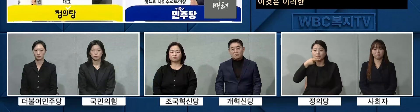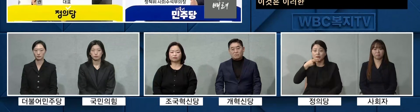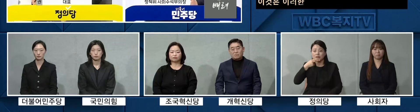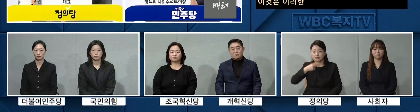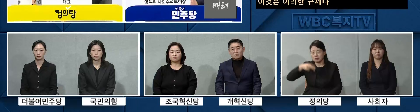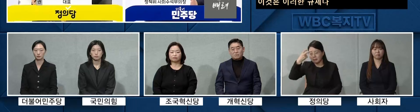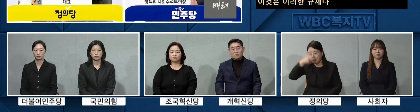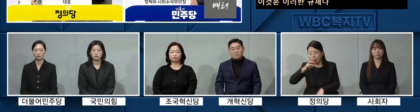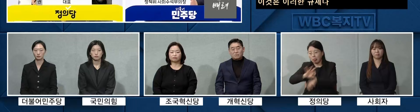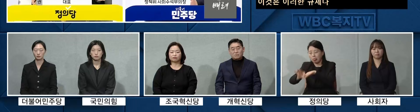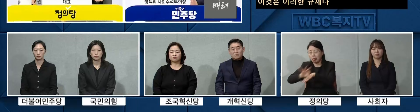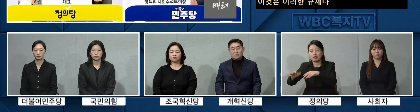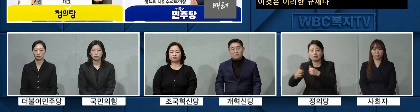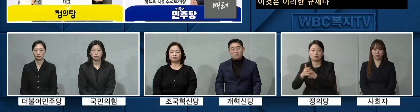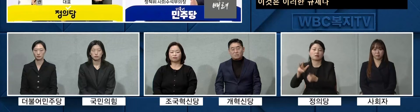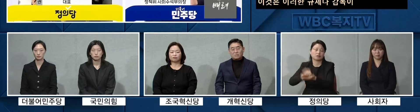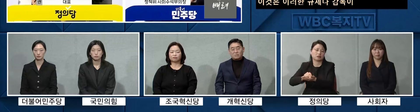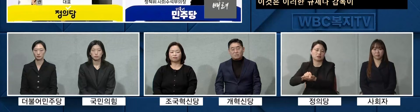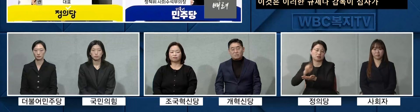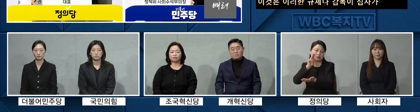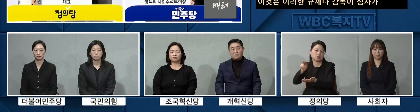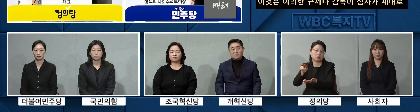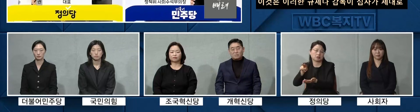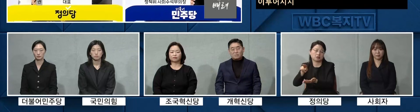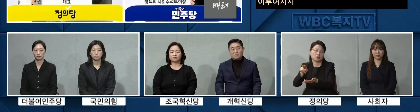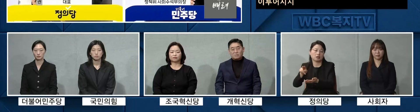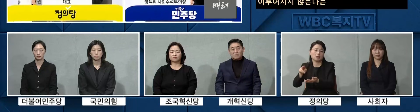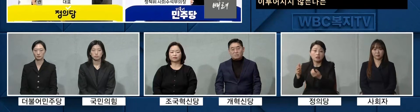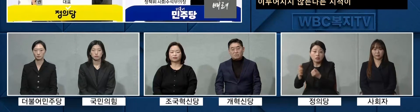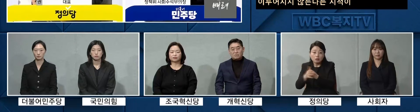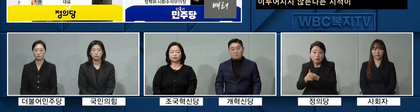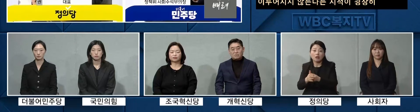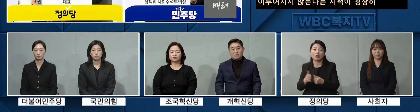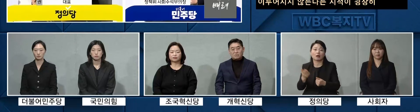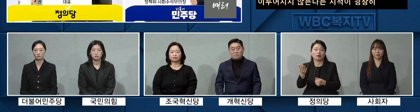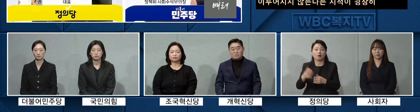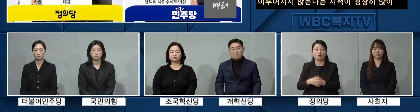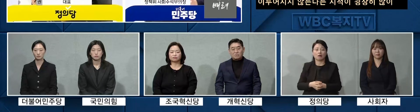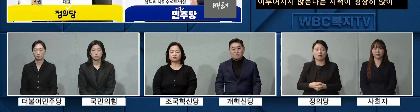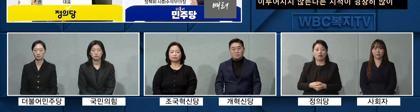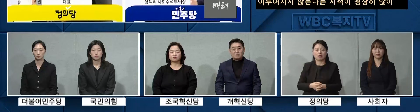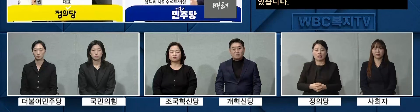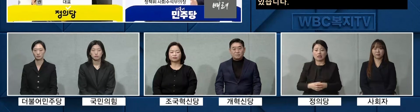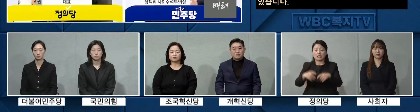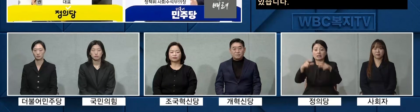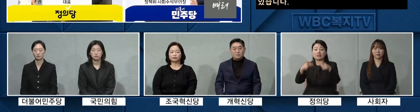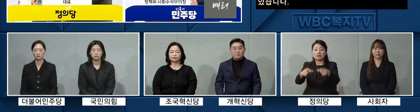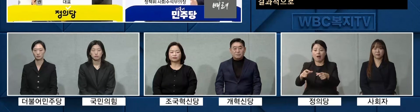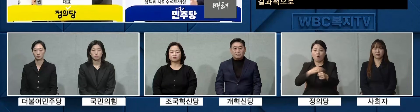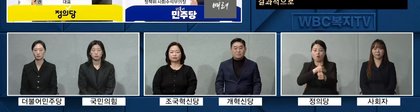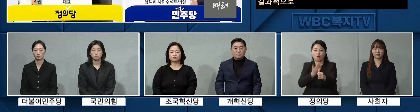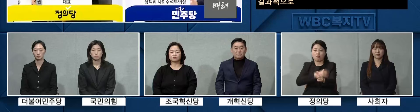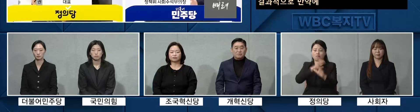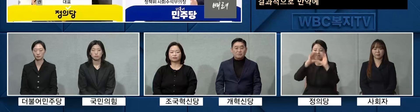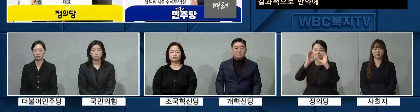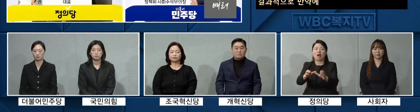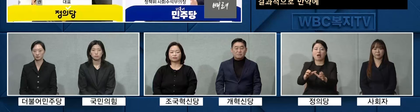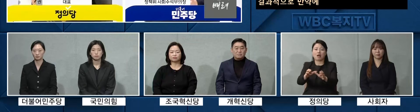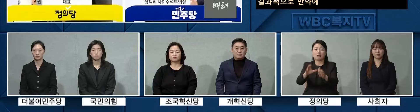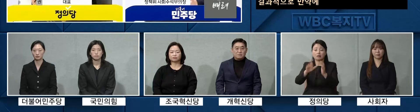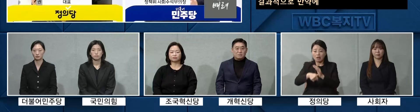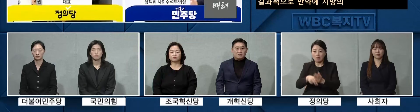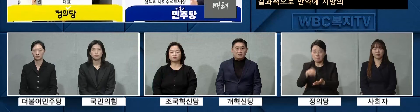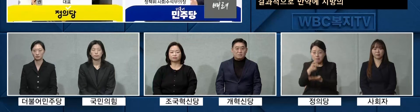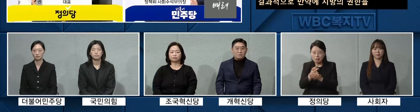이루어지지 않는다는 지적이 굉장히 많이 있습니다. 결과적으로 만약에 지방의 권한을 이양한다고 해가지고 지켜야 될 거